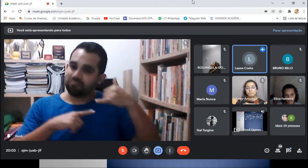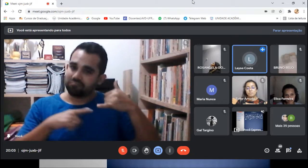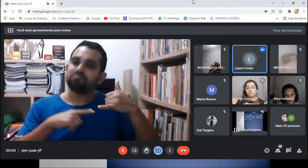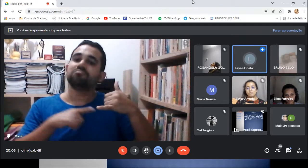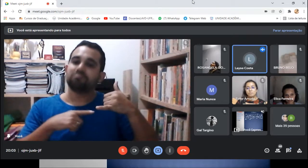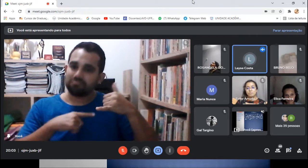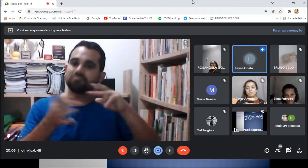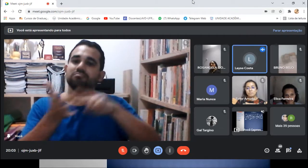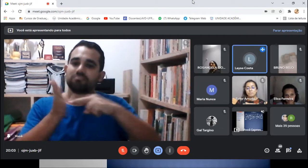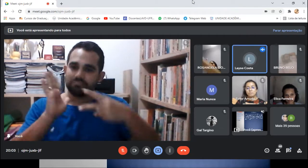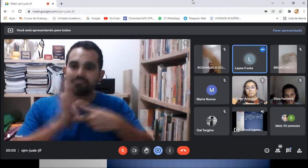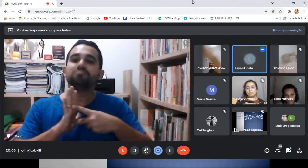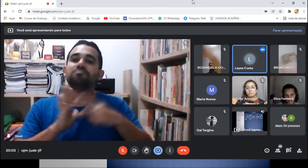Isoladamente não existe significado.